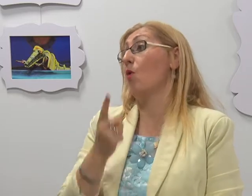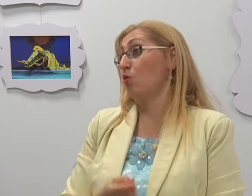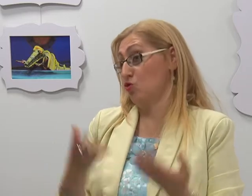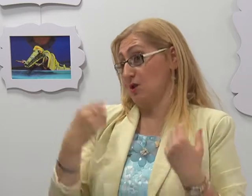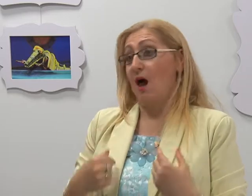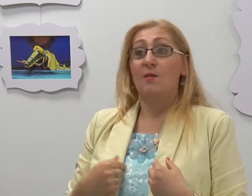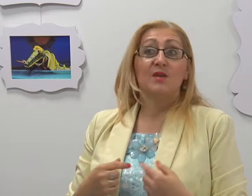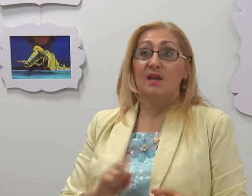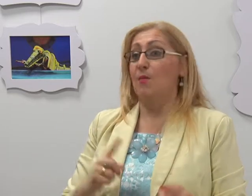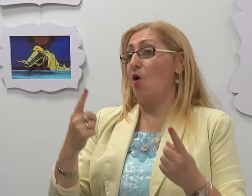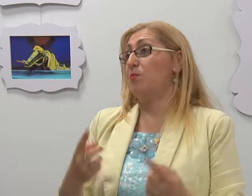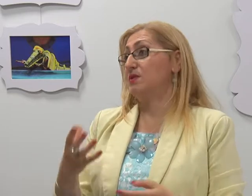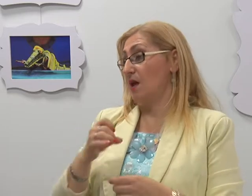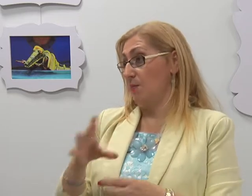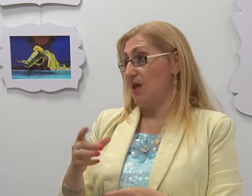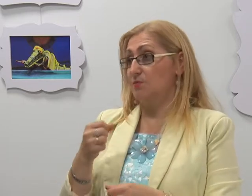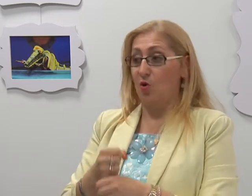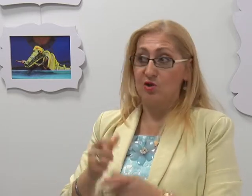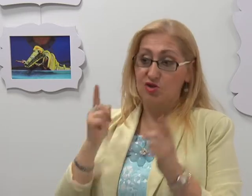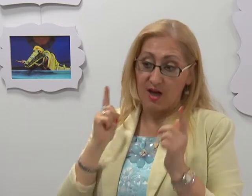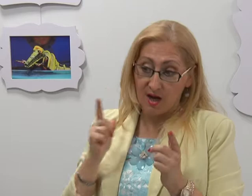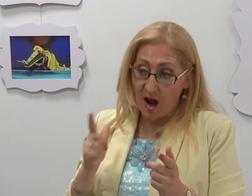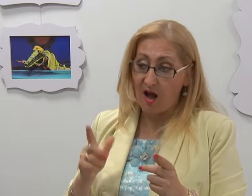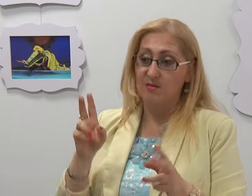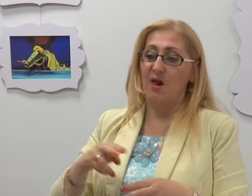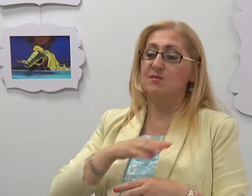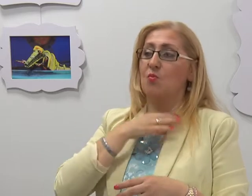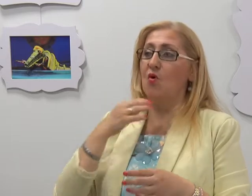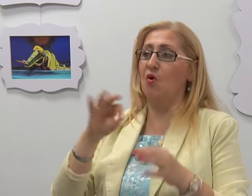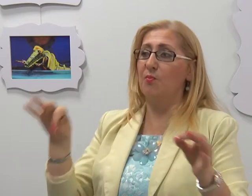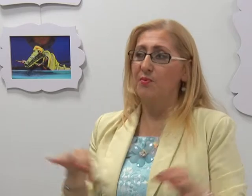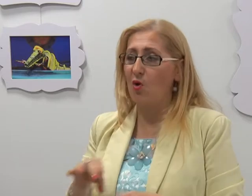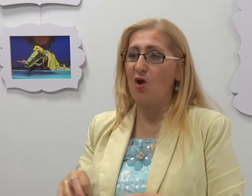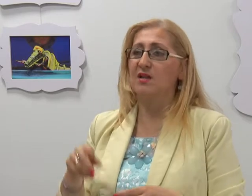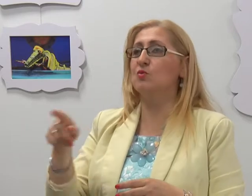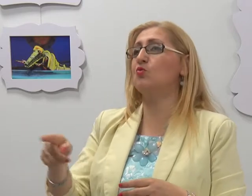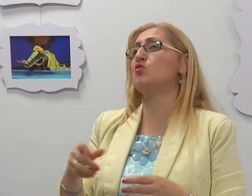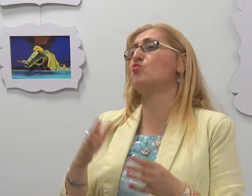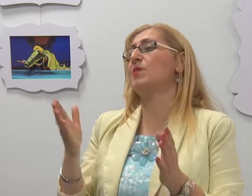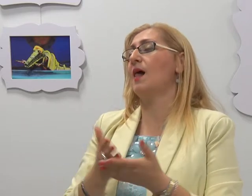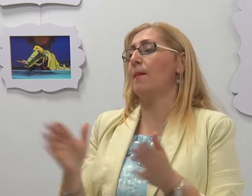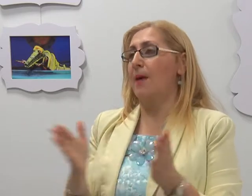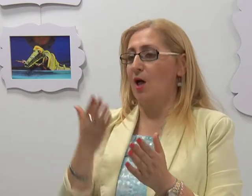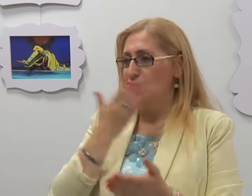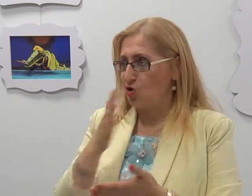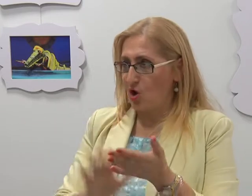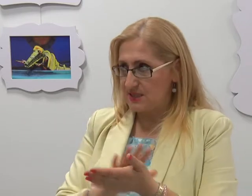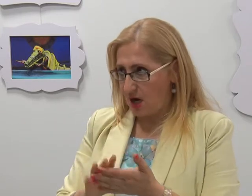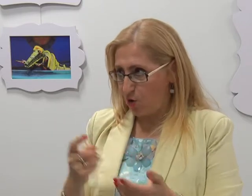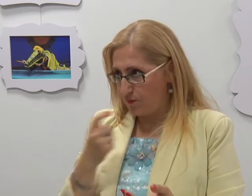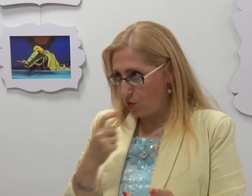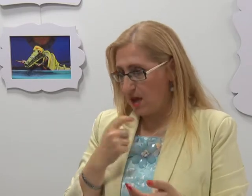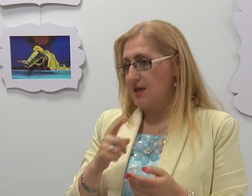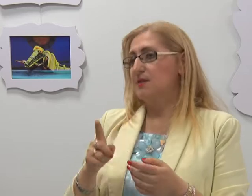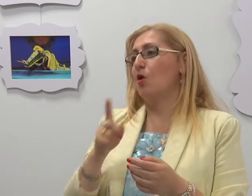je u okviru svojih mogućnosti nama naravno uvek pružao podršku. Bez podrške grada zaista ne bi ni mogli. Mnogo projekata je tu bilo.